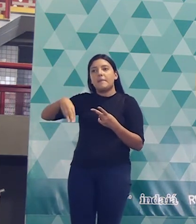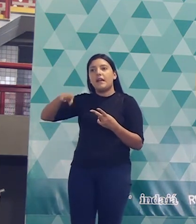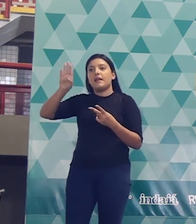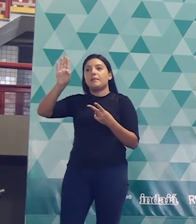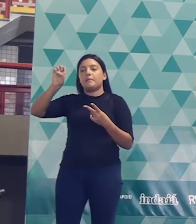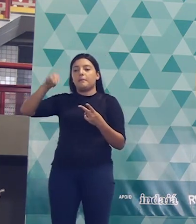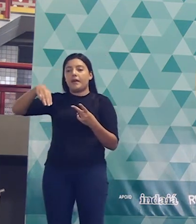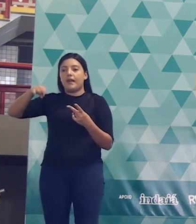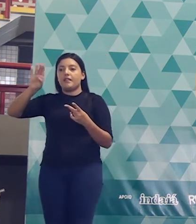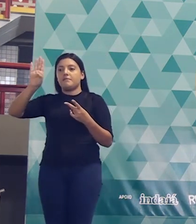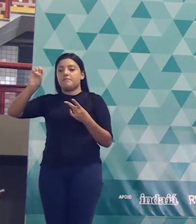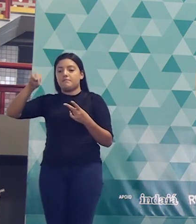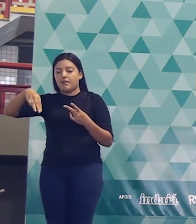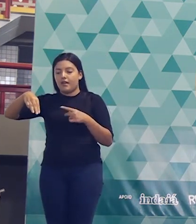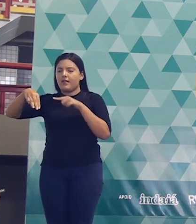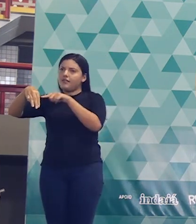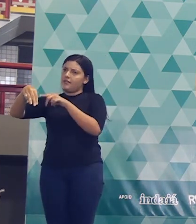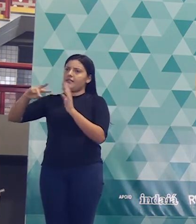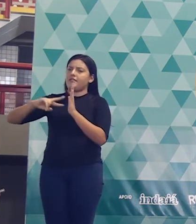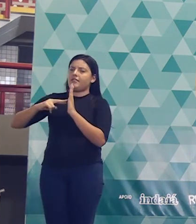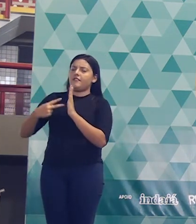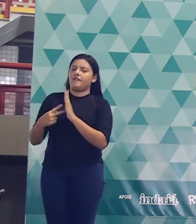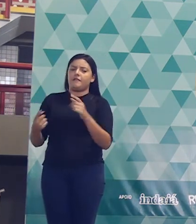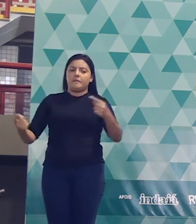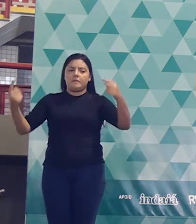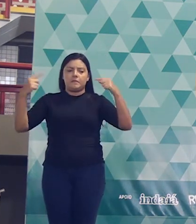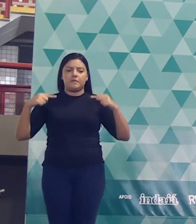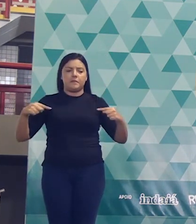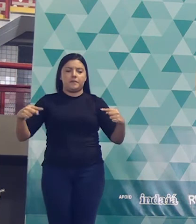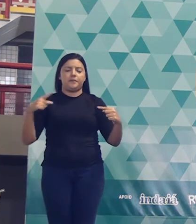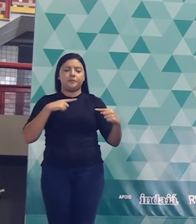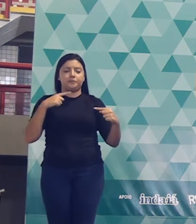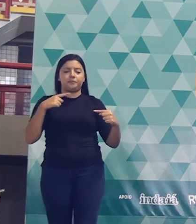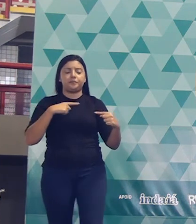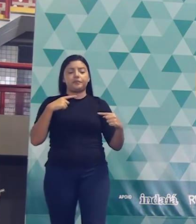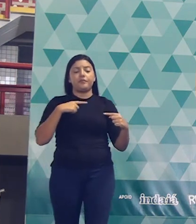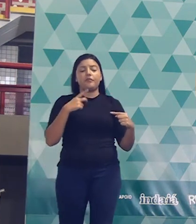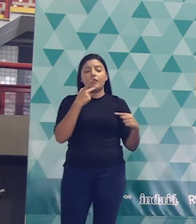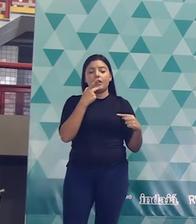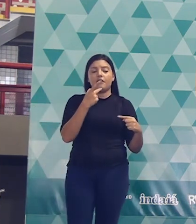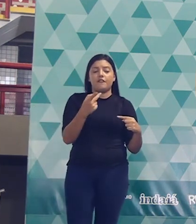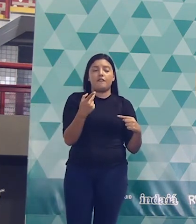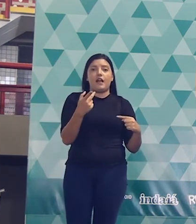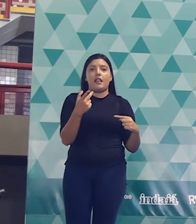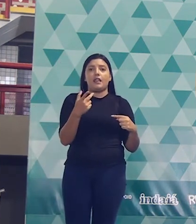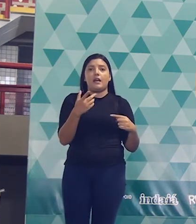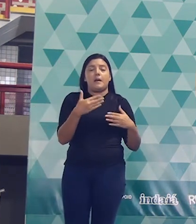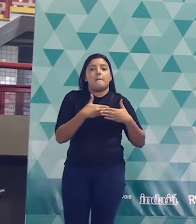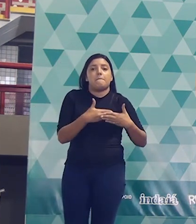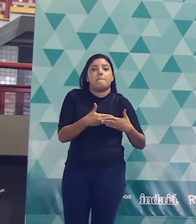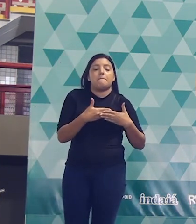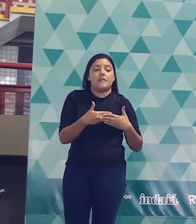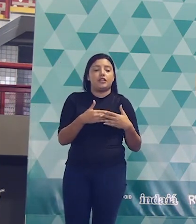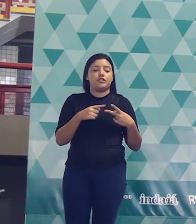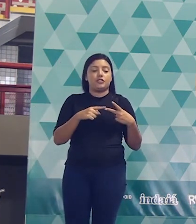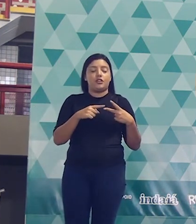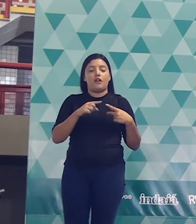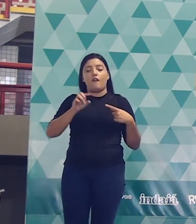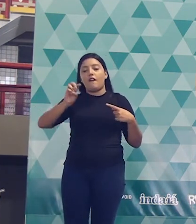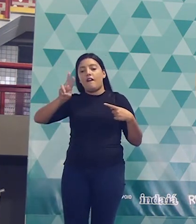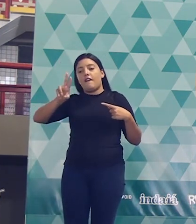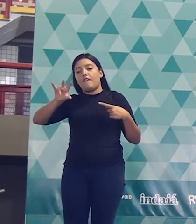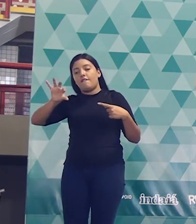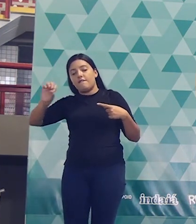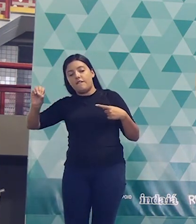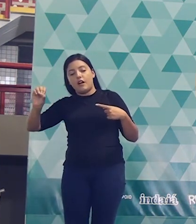o em aí. Na segunda estrofe que nós temos aqui, nós temos o paixão, vão, bom,